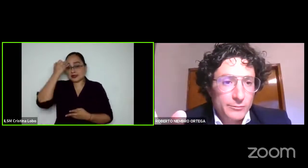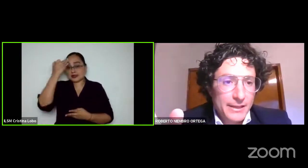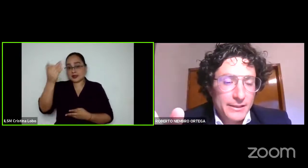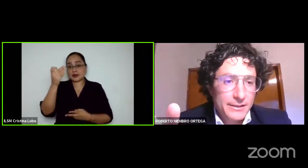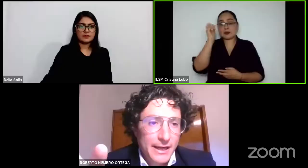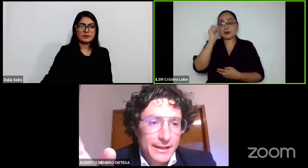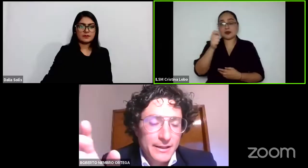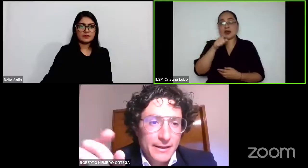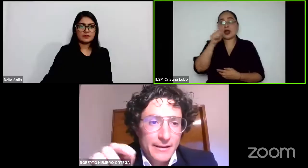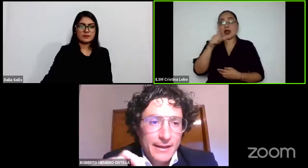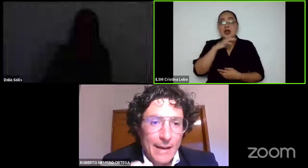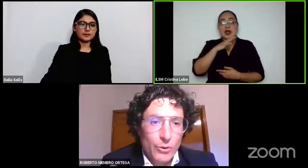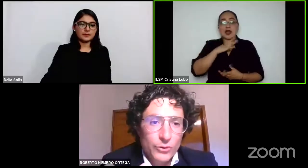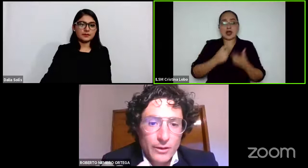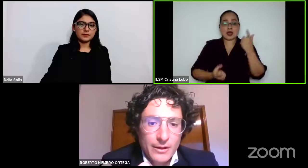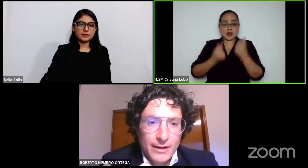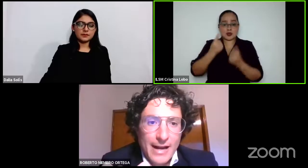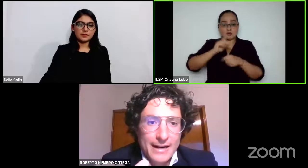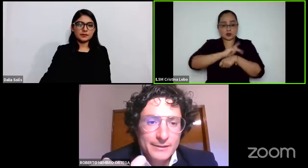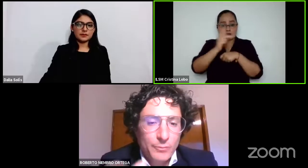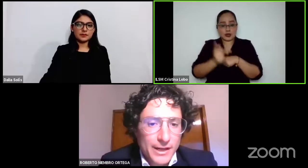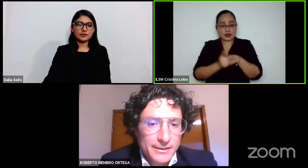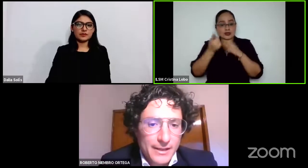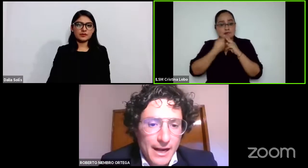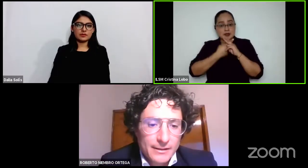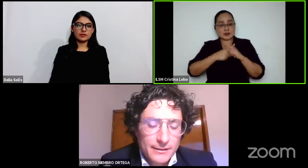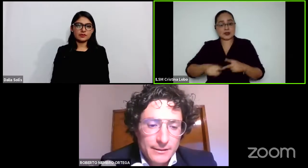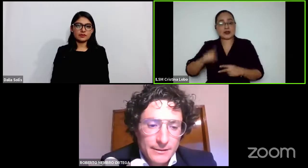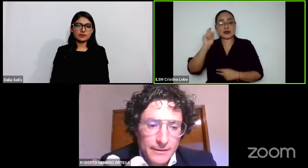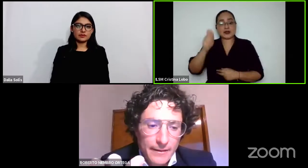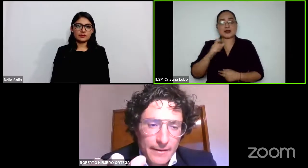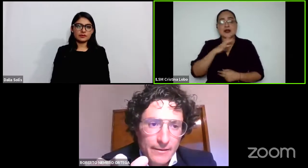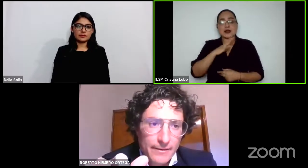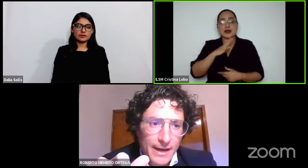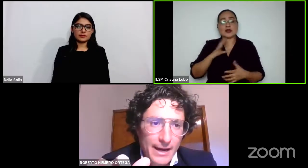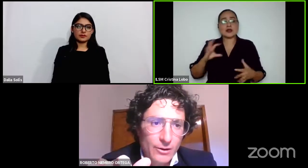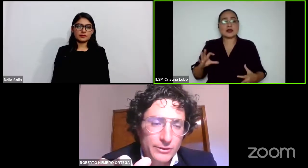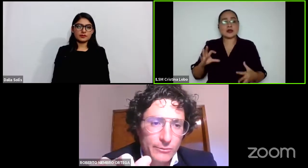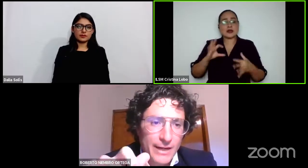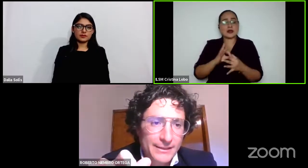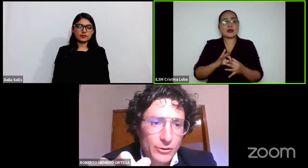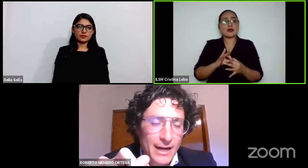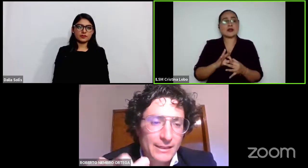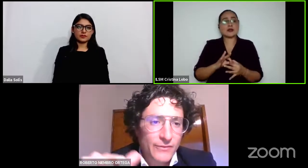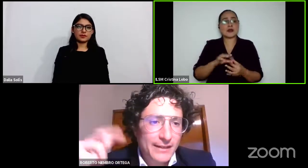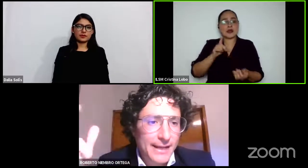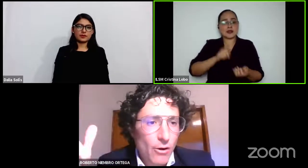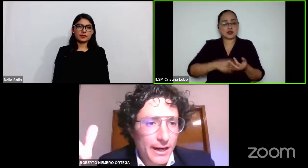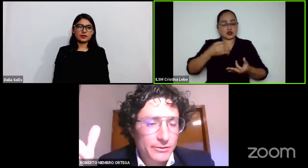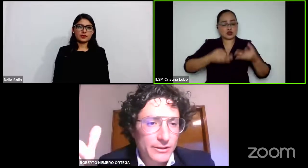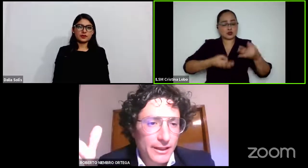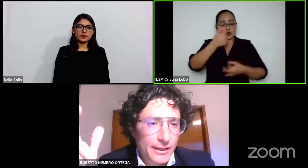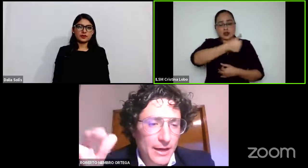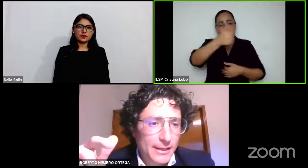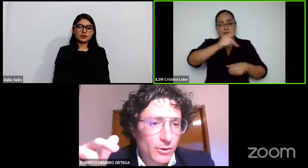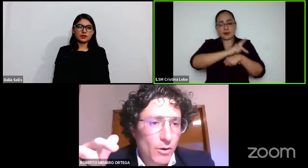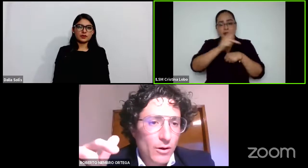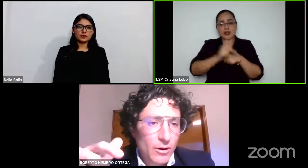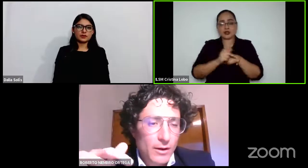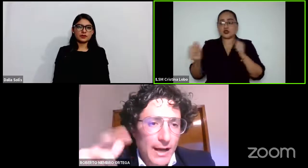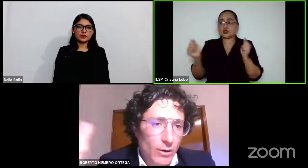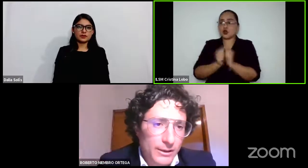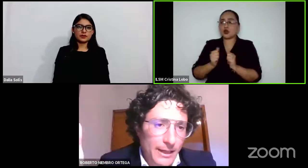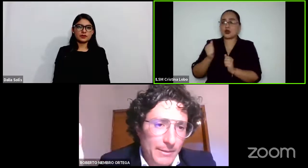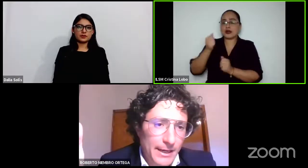dado en algunos países, que es, digamos, la respuesta de los tribunales nacionales frente a órganos internacionales